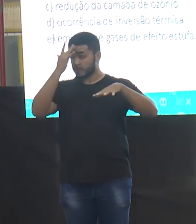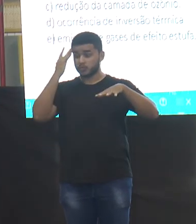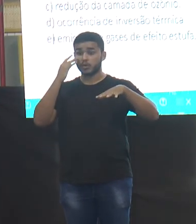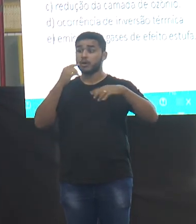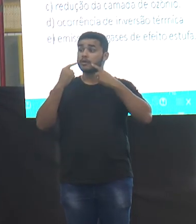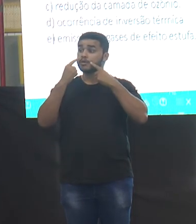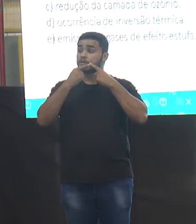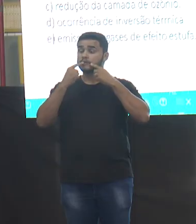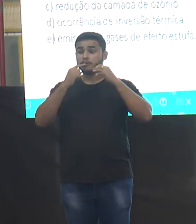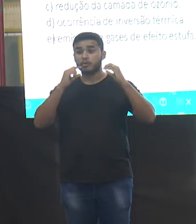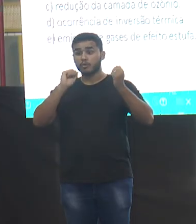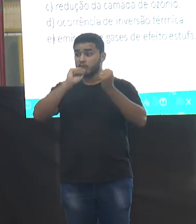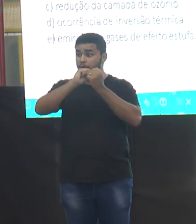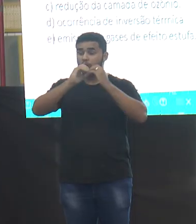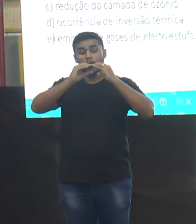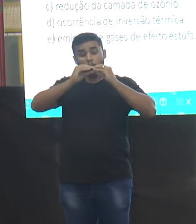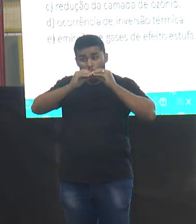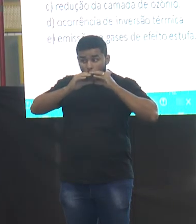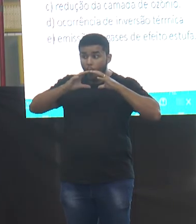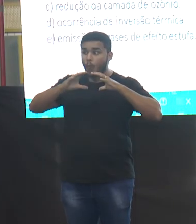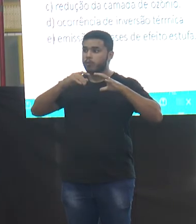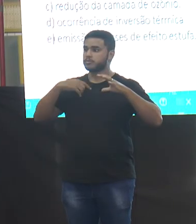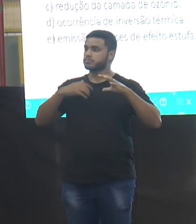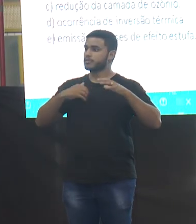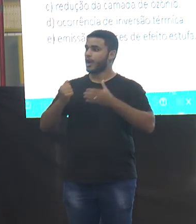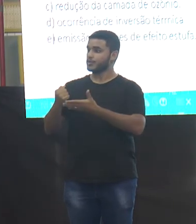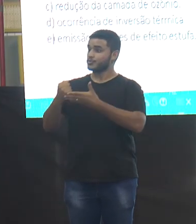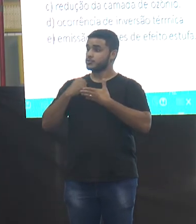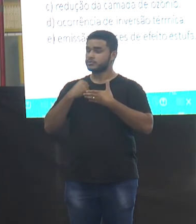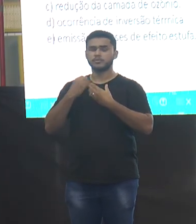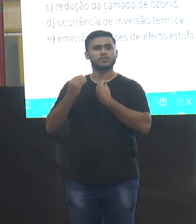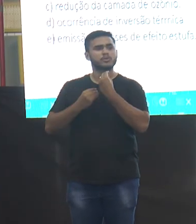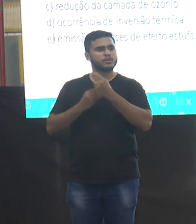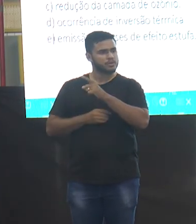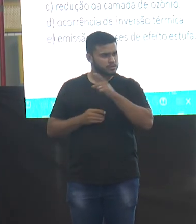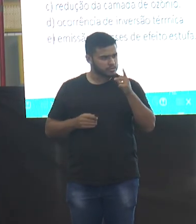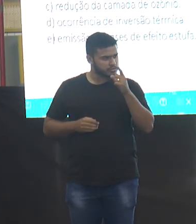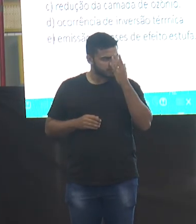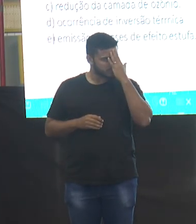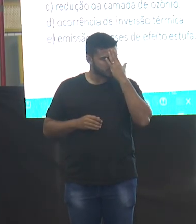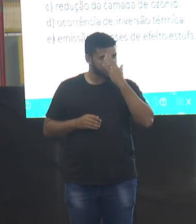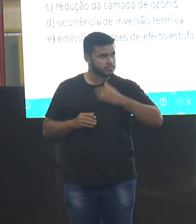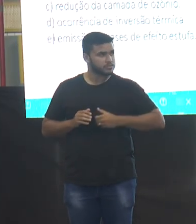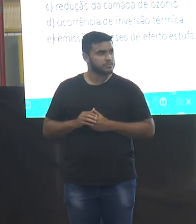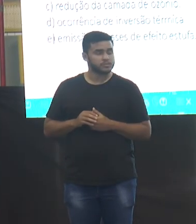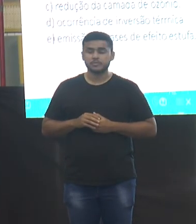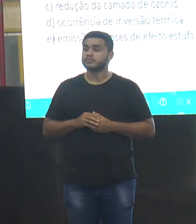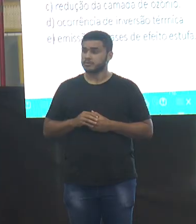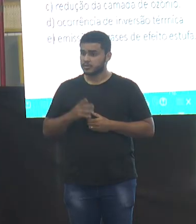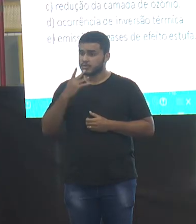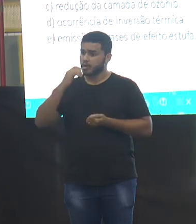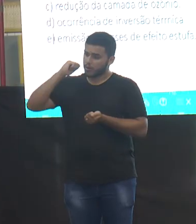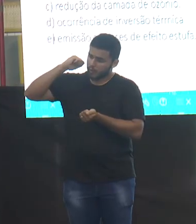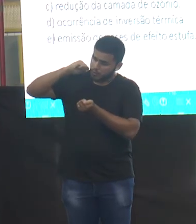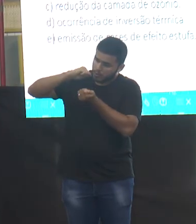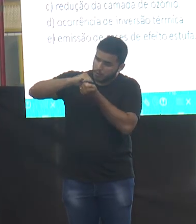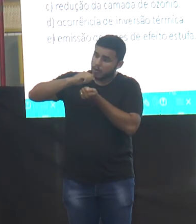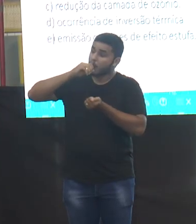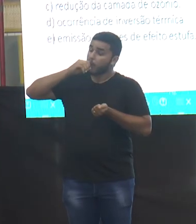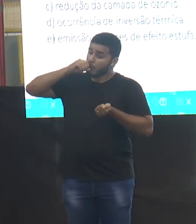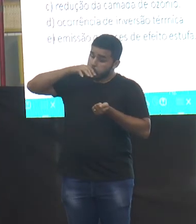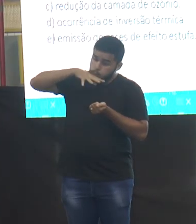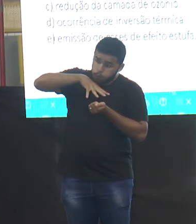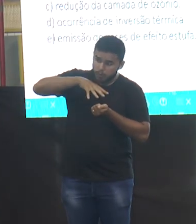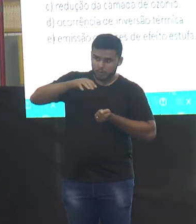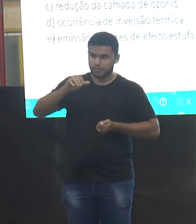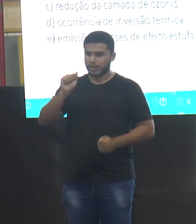sangue? Gente, vocês sabiam que respiração boca a boca não é você ficar respirando e soprando dentro da boca